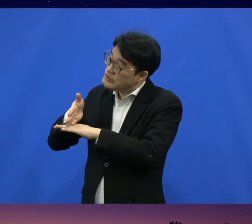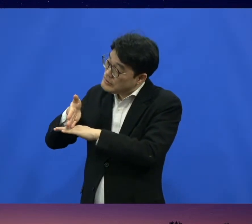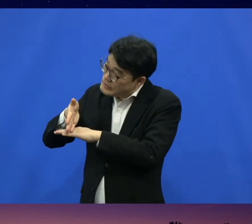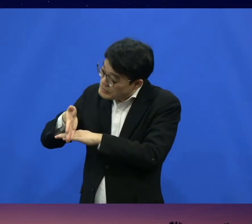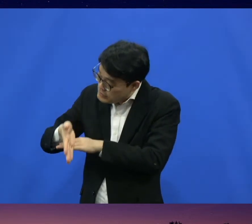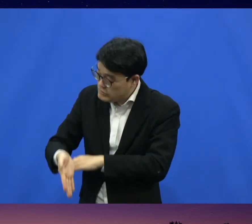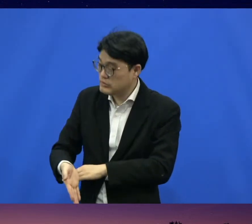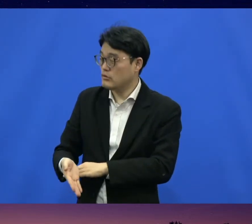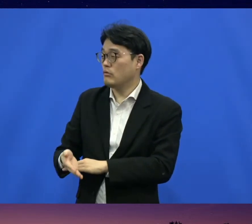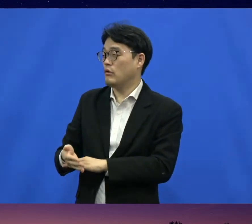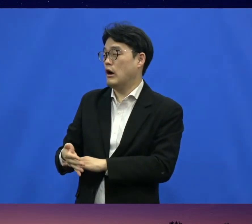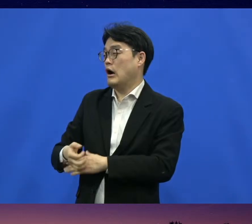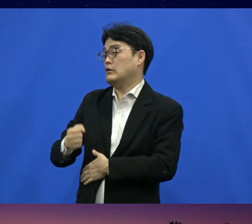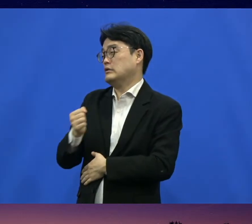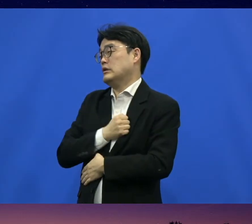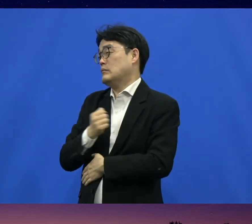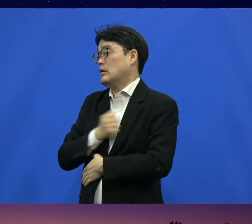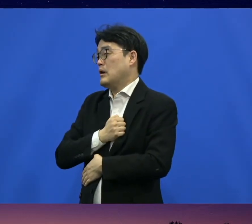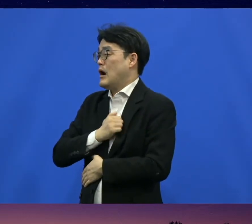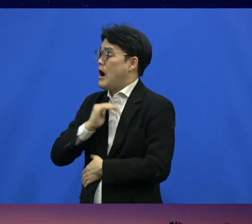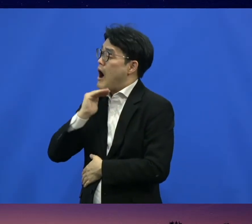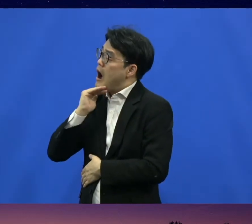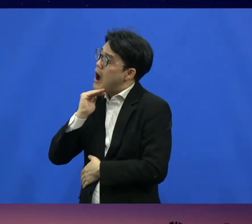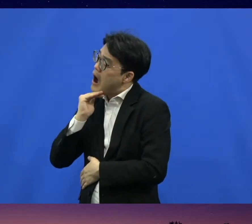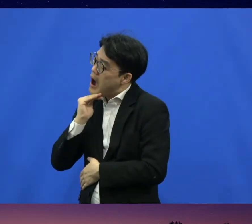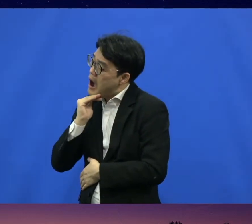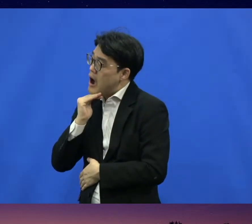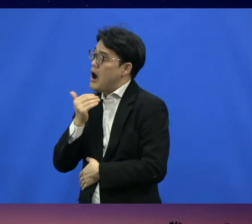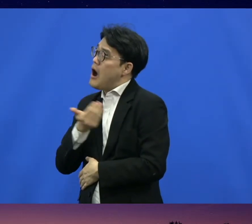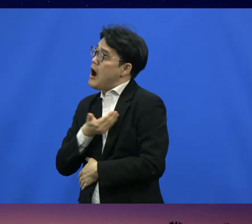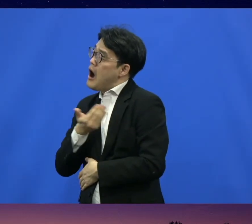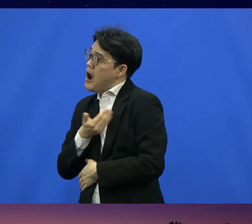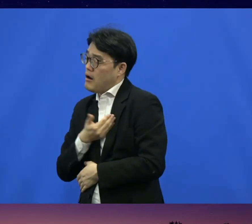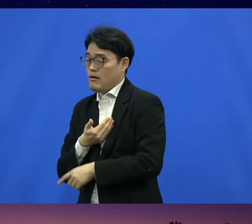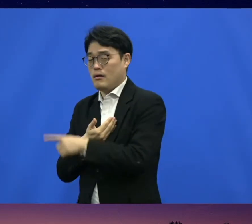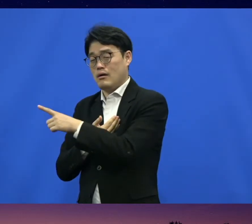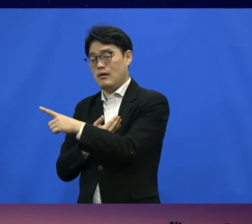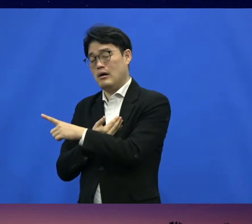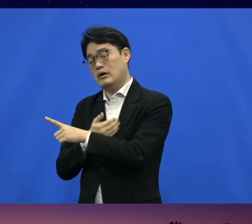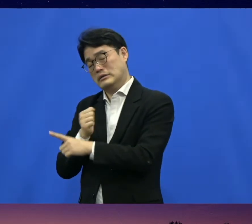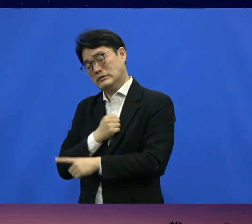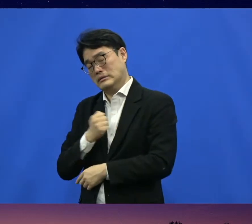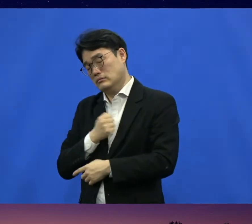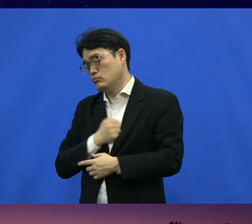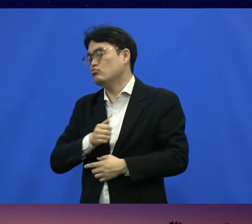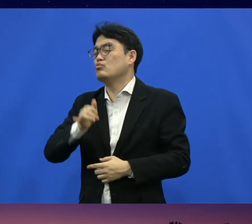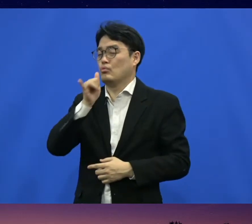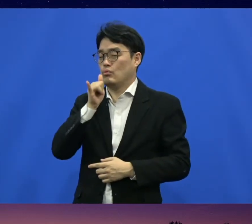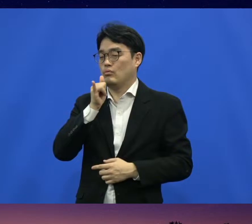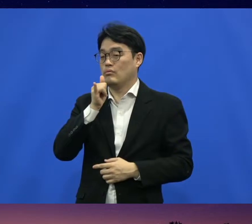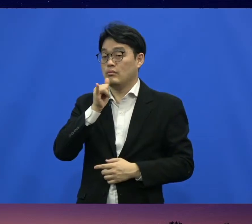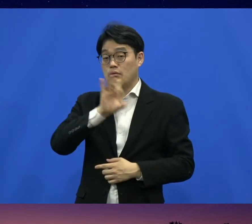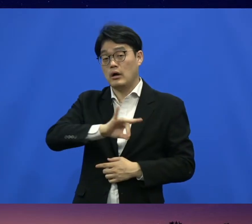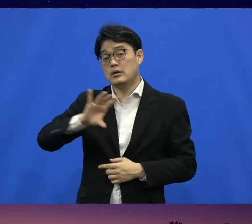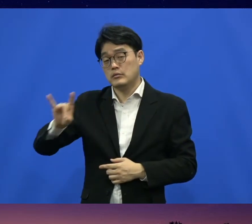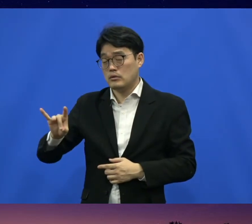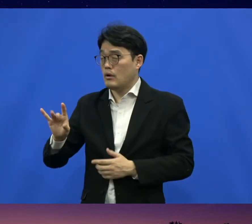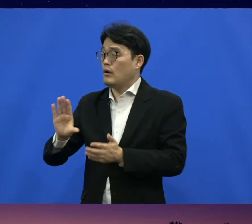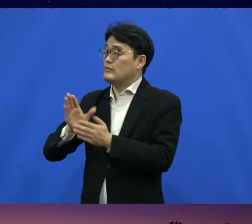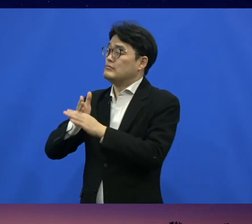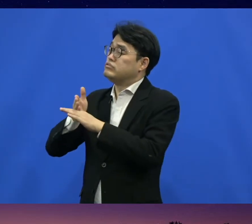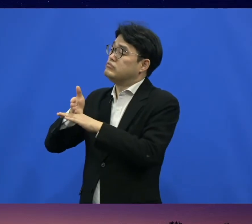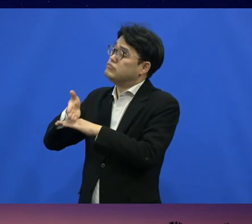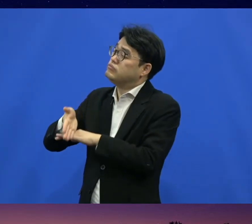내는 게 중요한 게 아니고 빠른 결과물을 만들어내는 게 중요한 게 아니고 어떤 데는 굉장히 슬로우, 굉장히